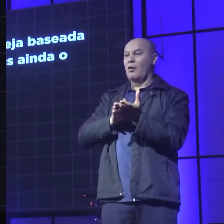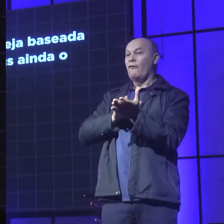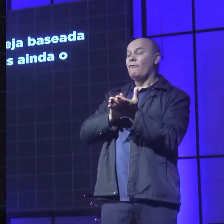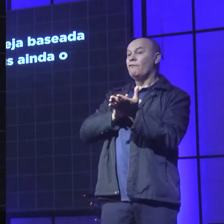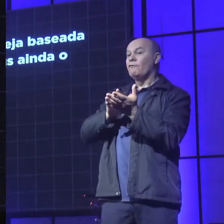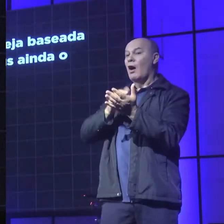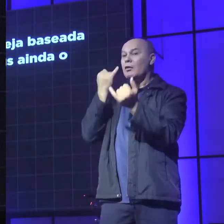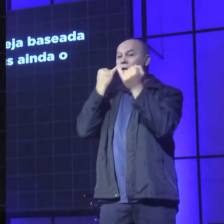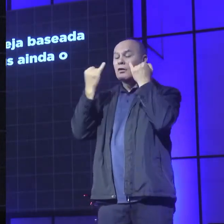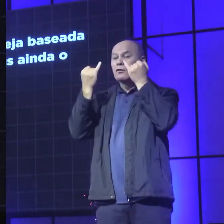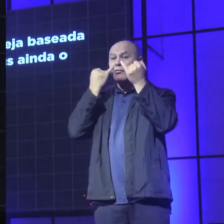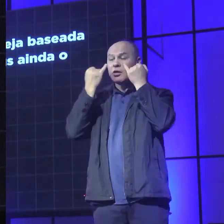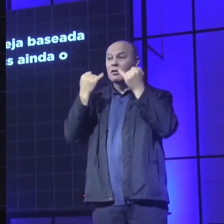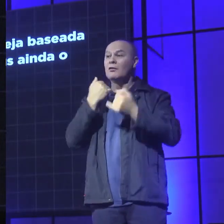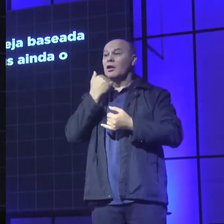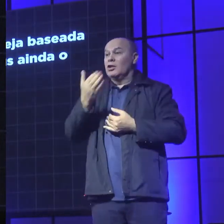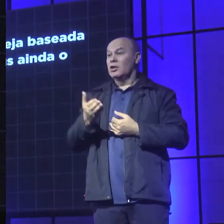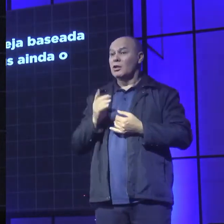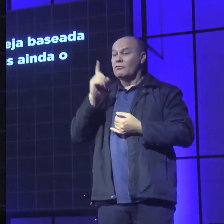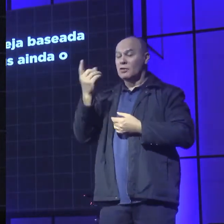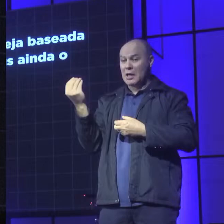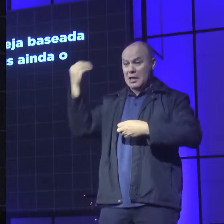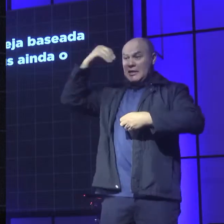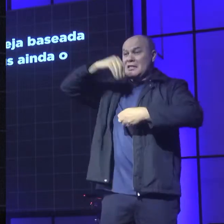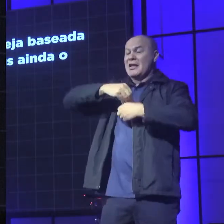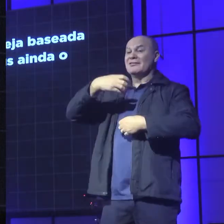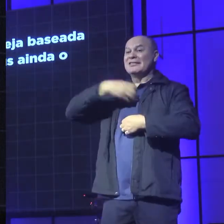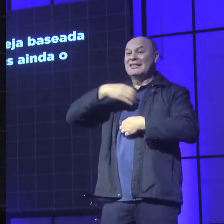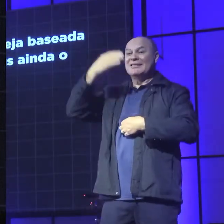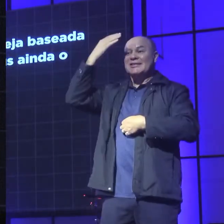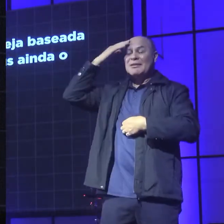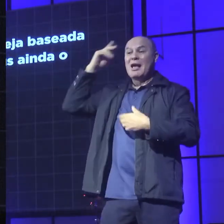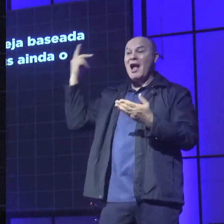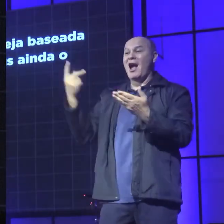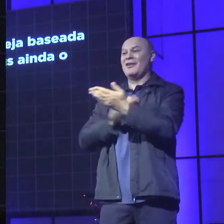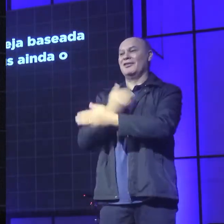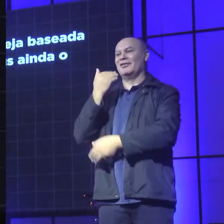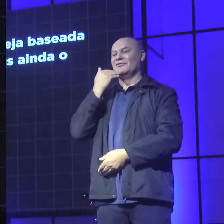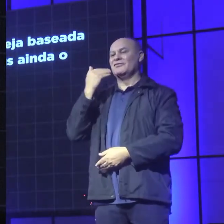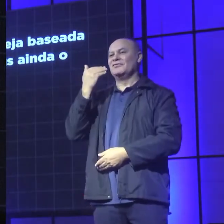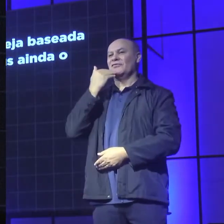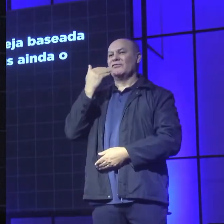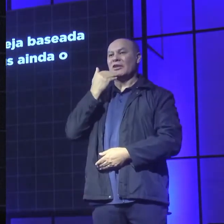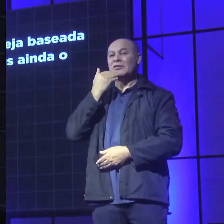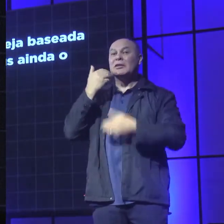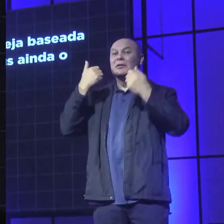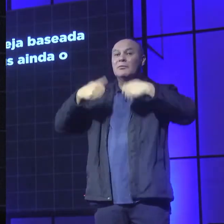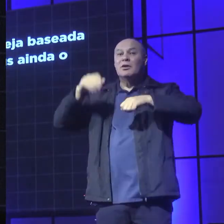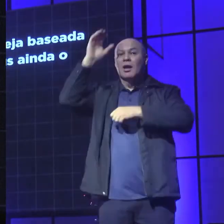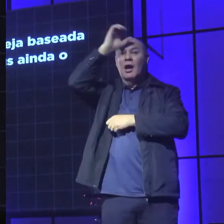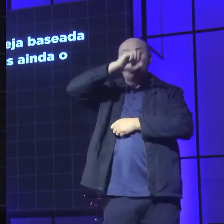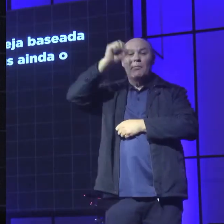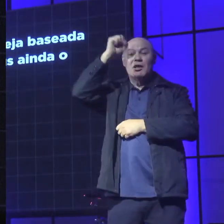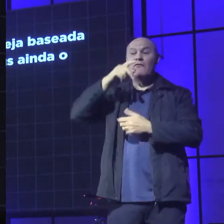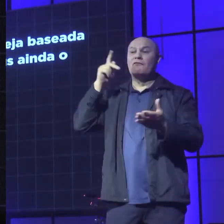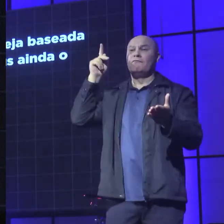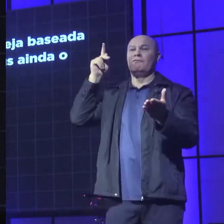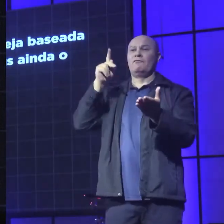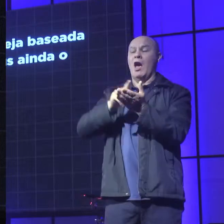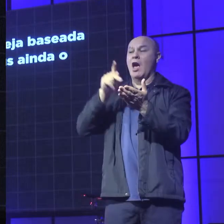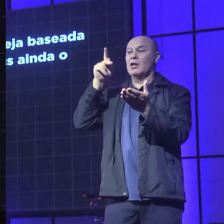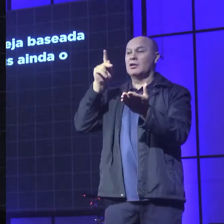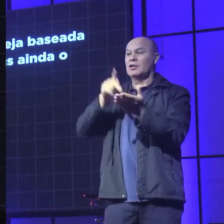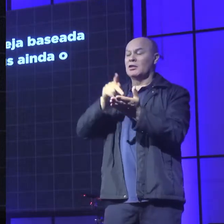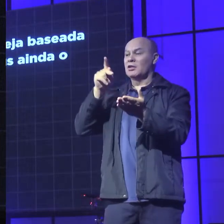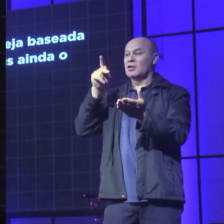A verdade é que todos nós, eu e você, somos miseráveis pecadores.